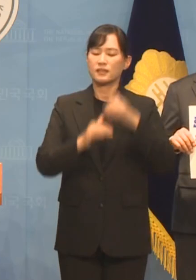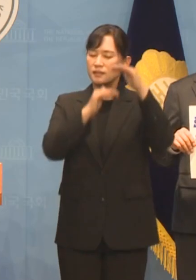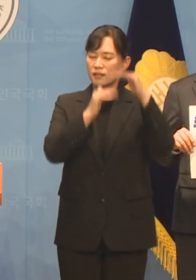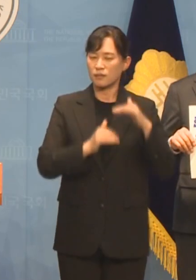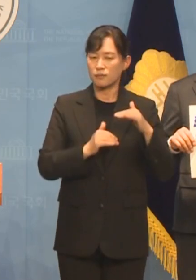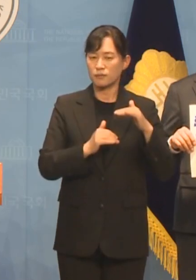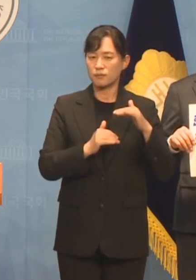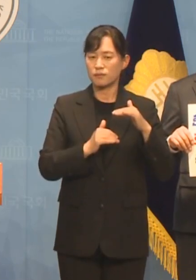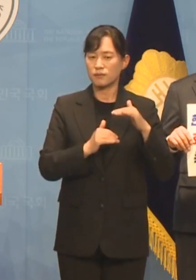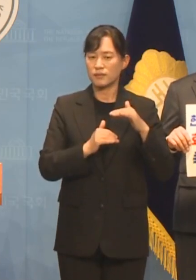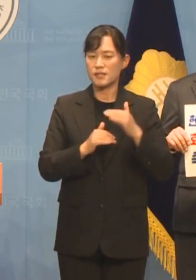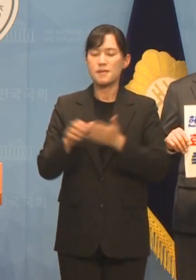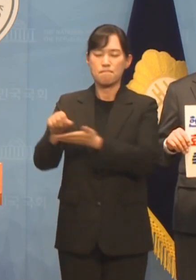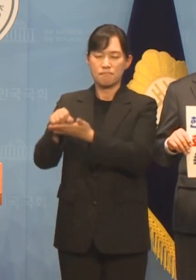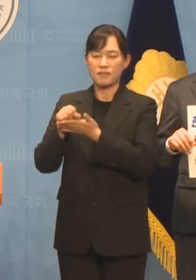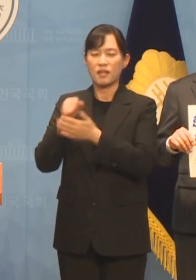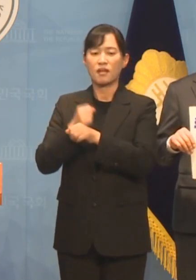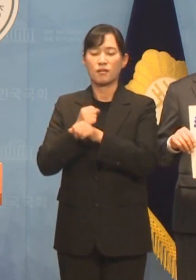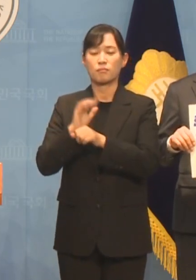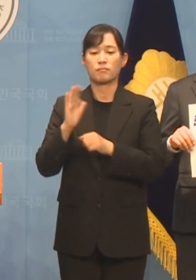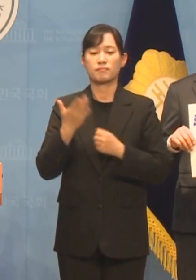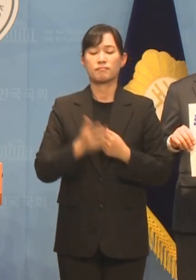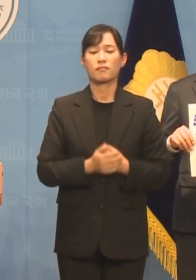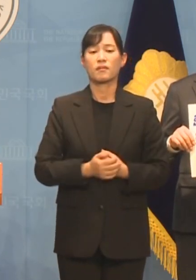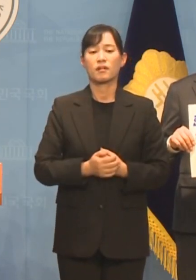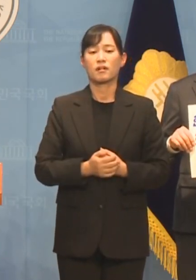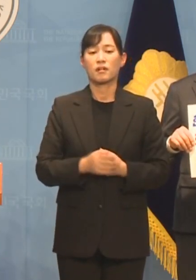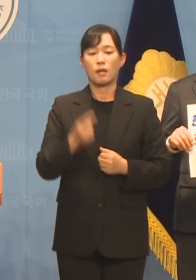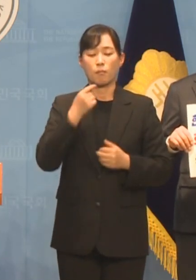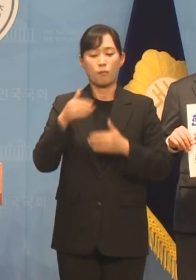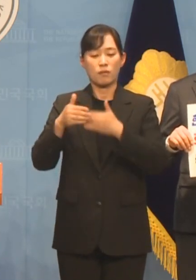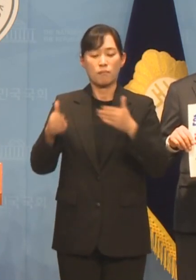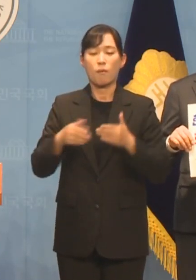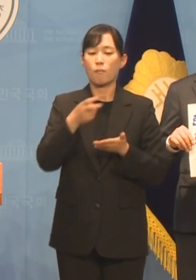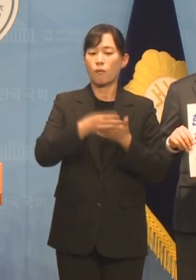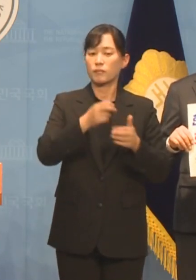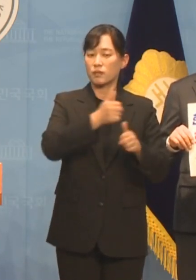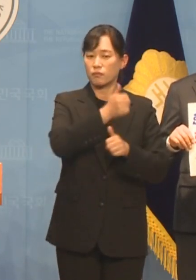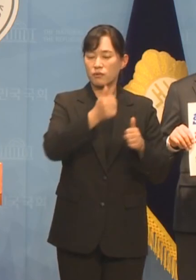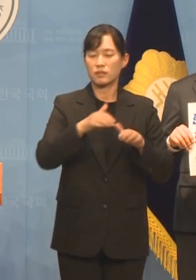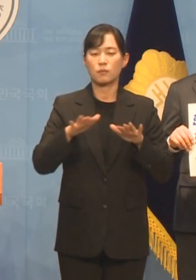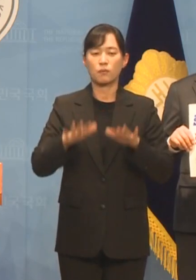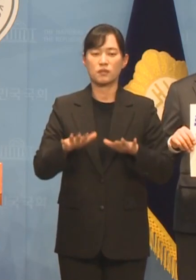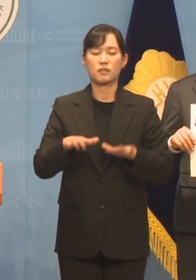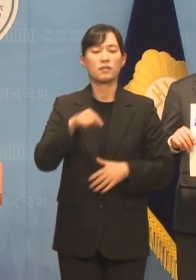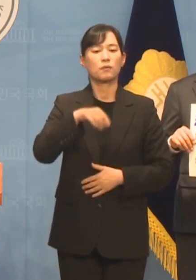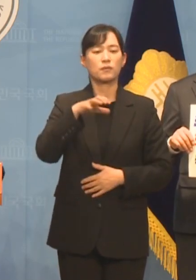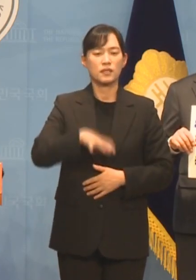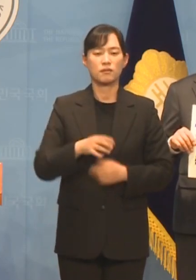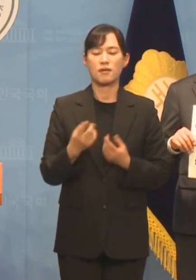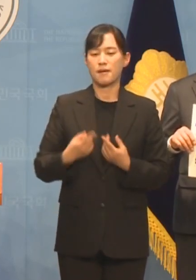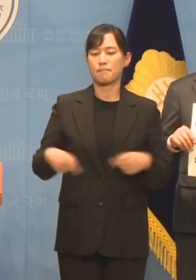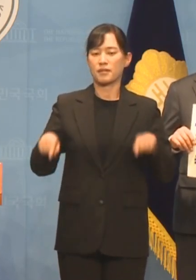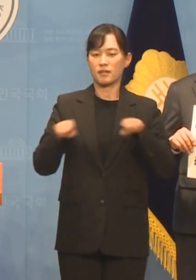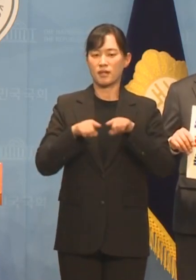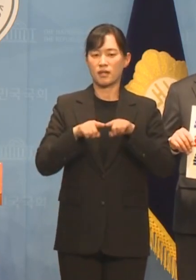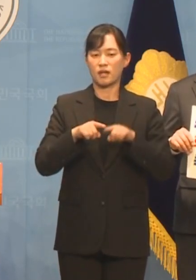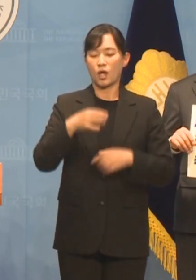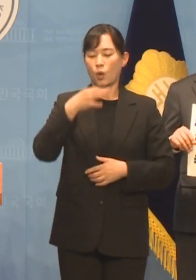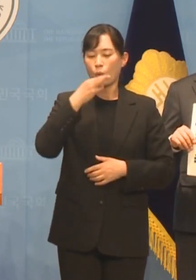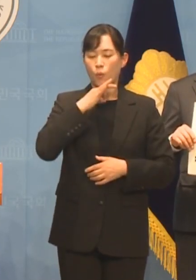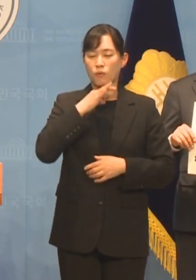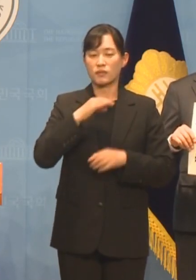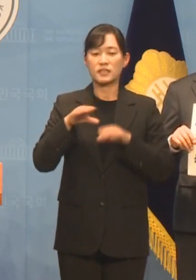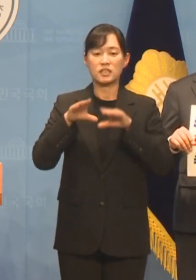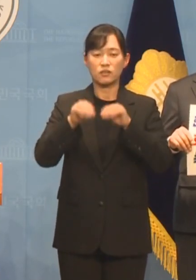내용을 인용해야 할 것입니다. 더불어민주당 법사위원들은 오늘 이 자리에서 함께 효력정지